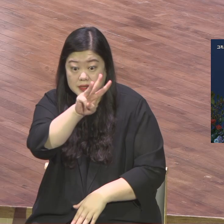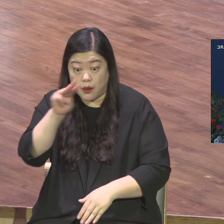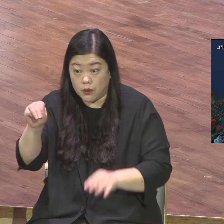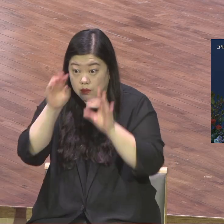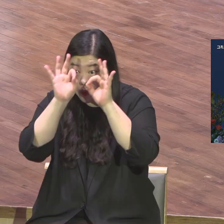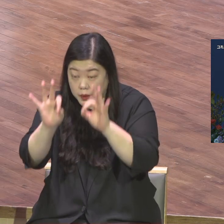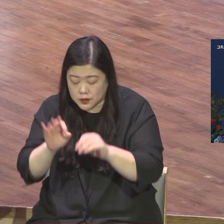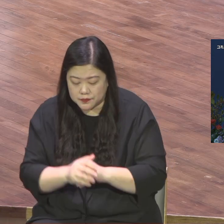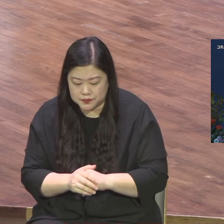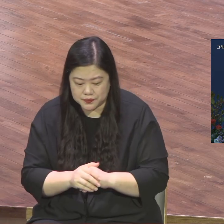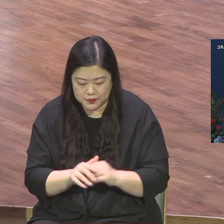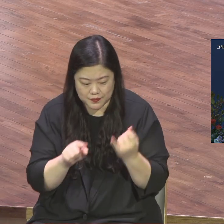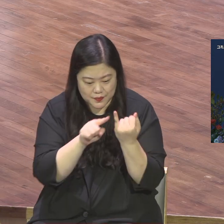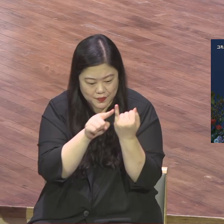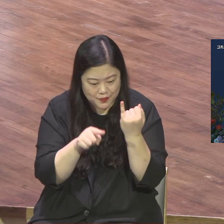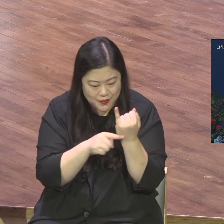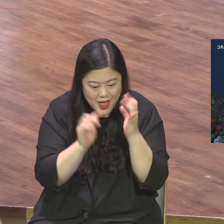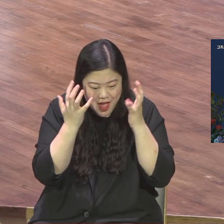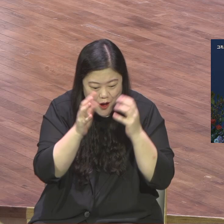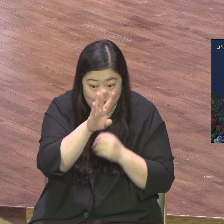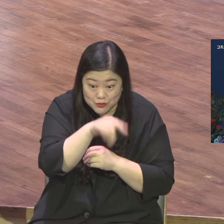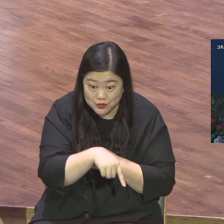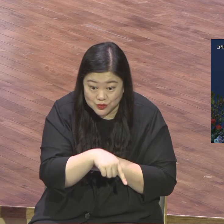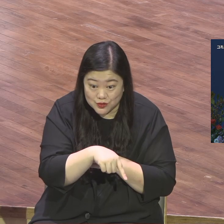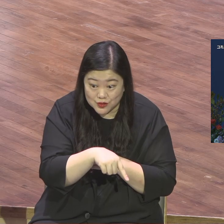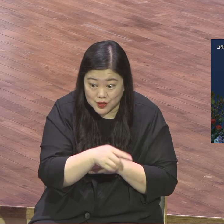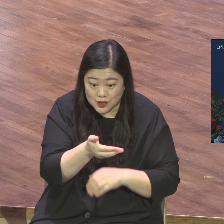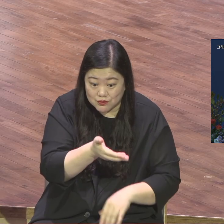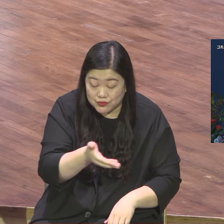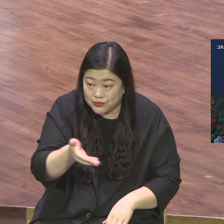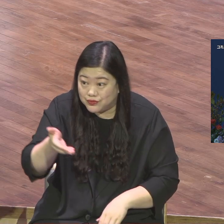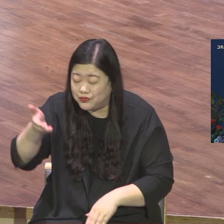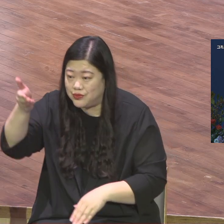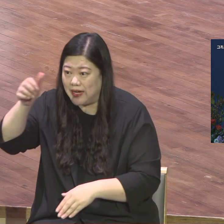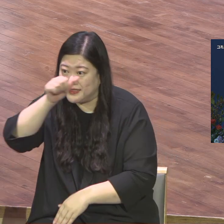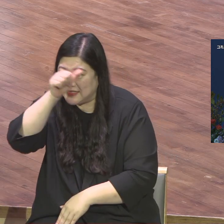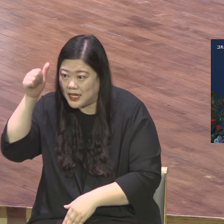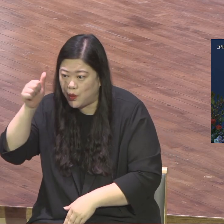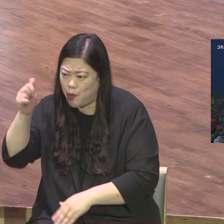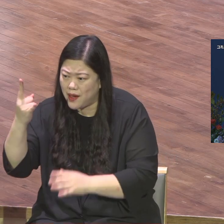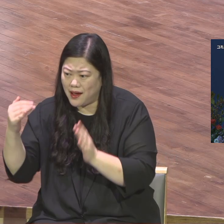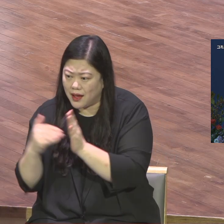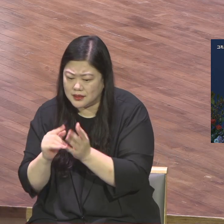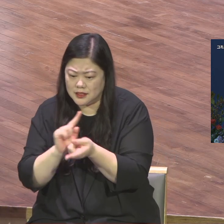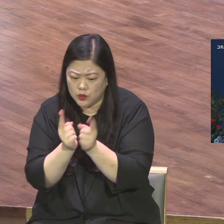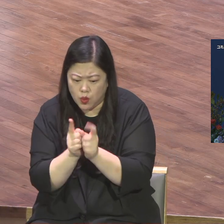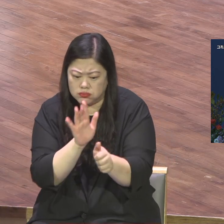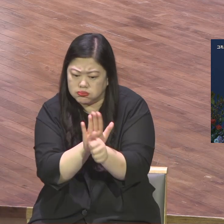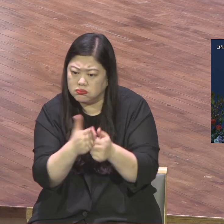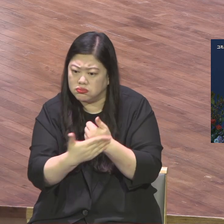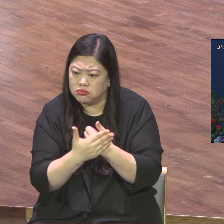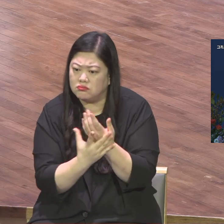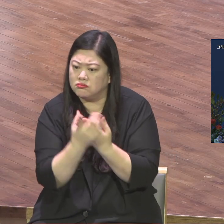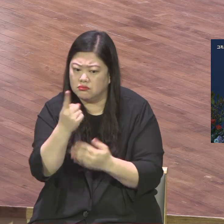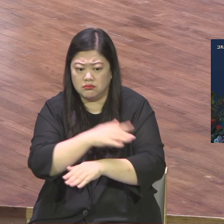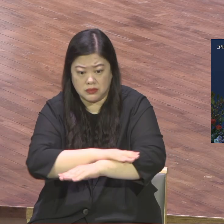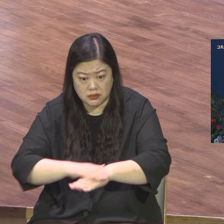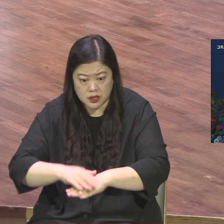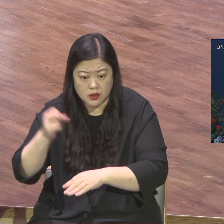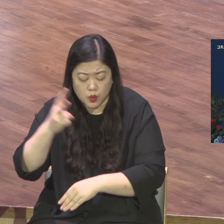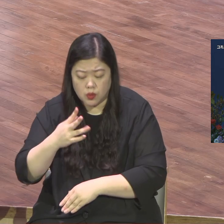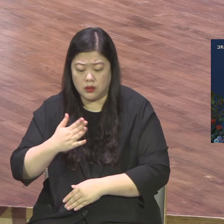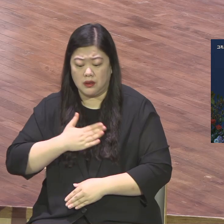쫙 원리세가 되어서 일사불란하게 움직이는 게, 제가 알기로는 우리 영계밖에 없어요. 다락방 교회도 마찬가지